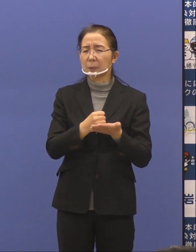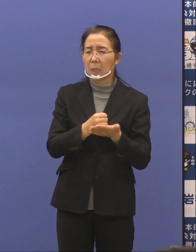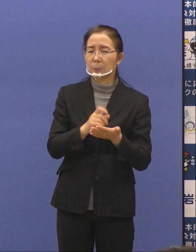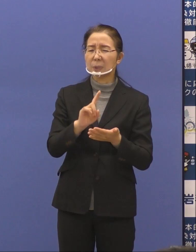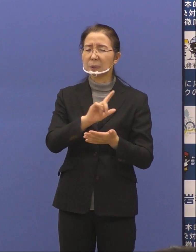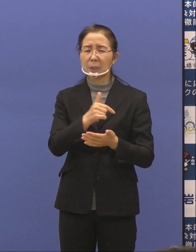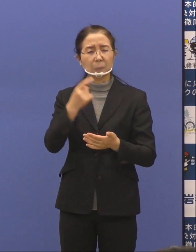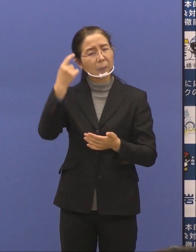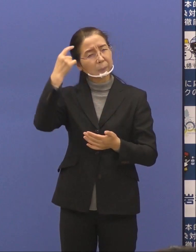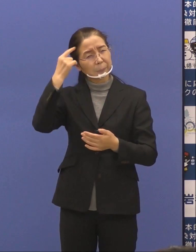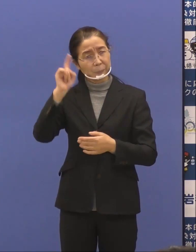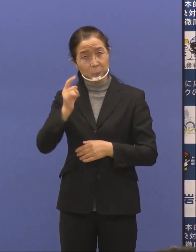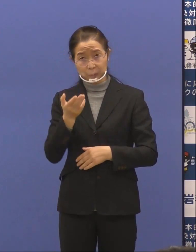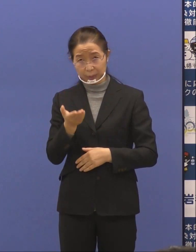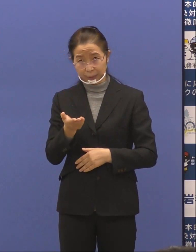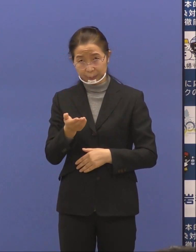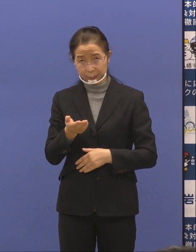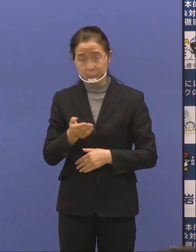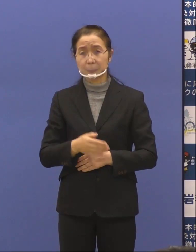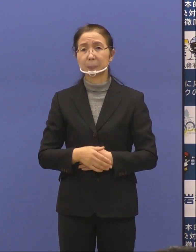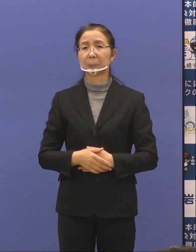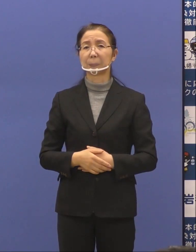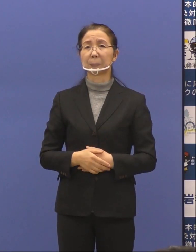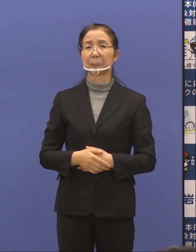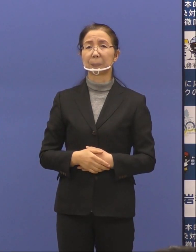はいかがでしょうか。